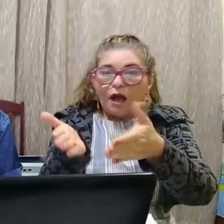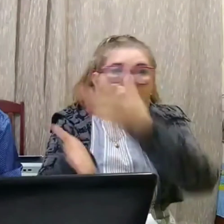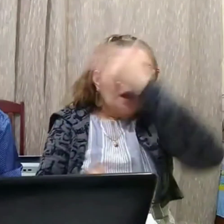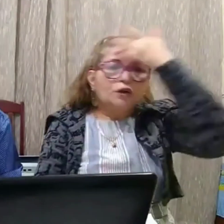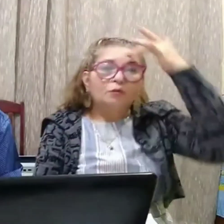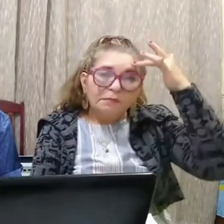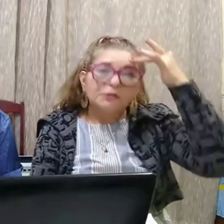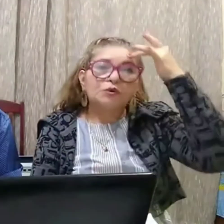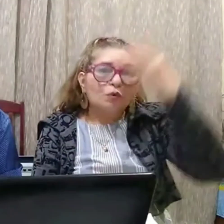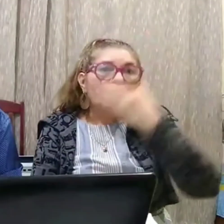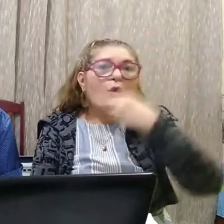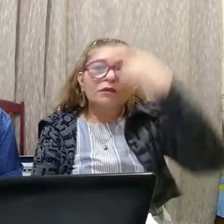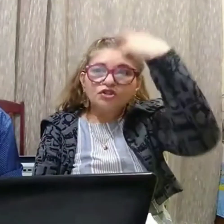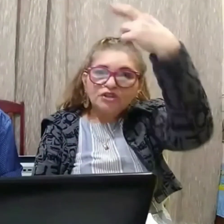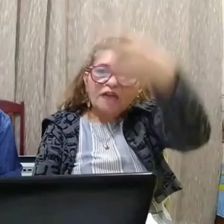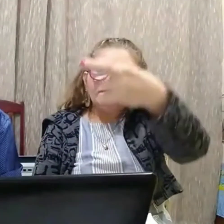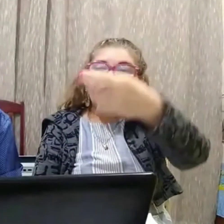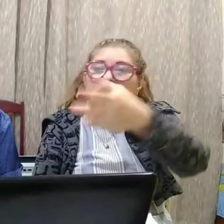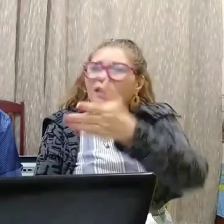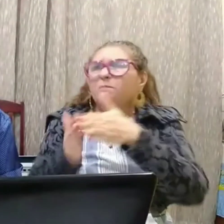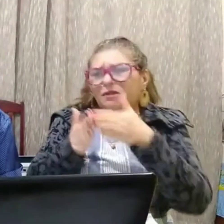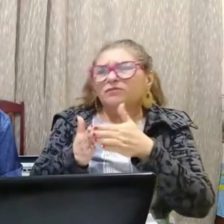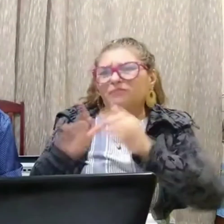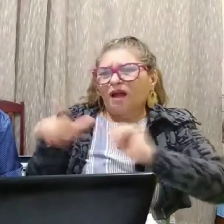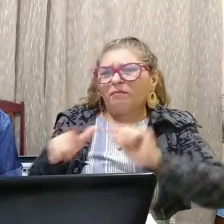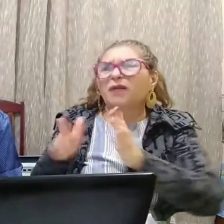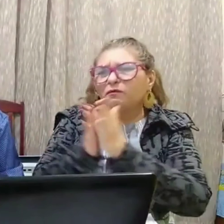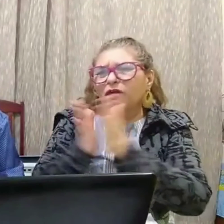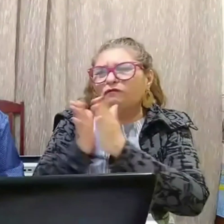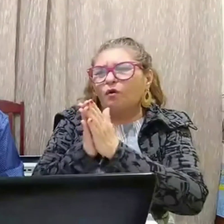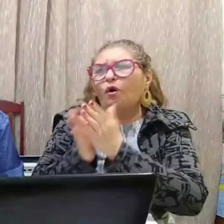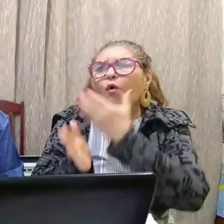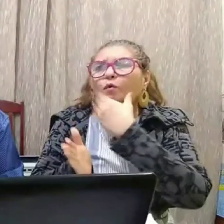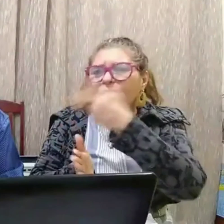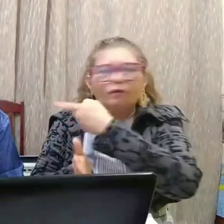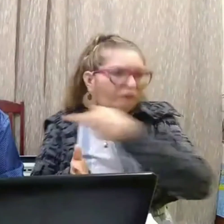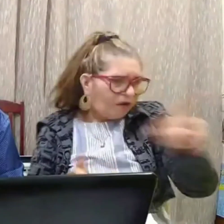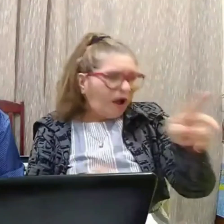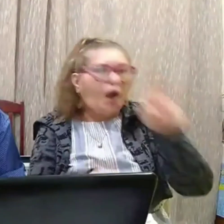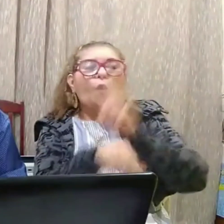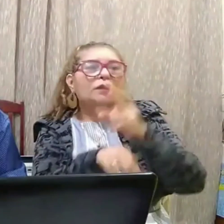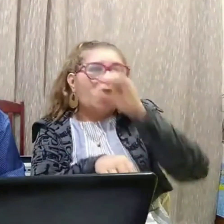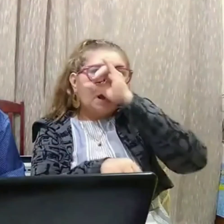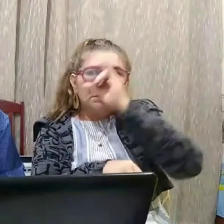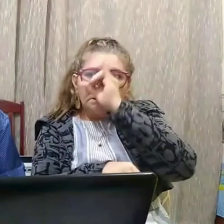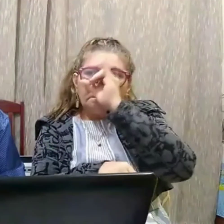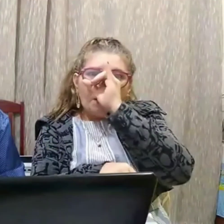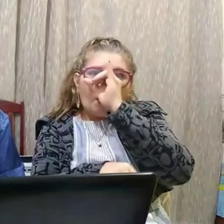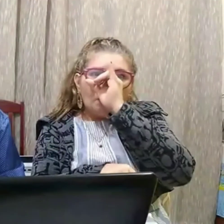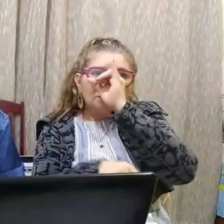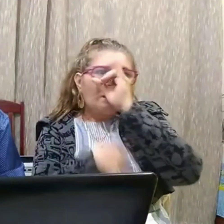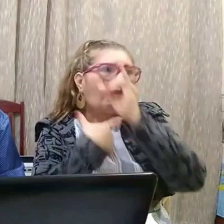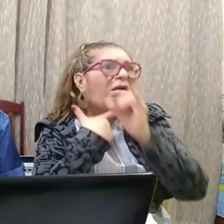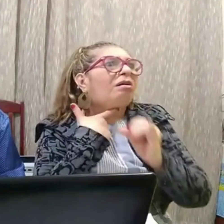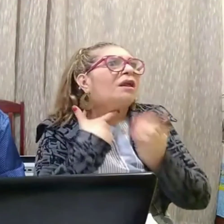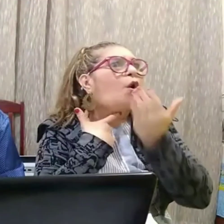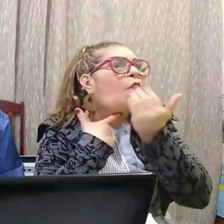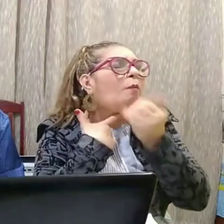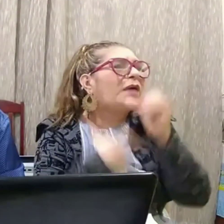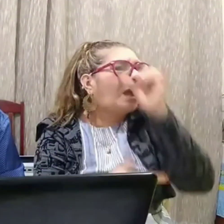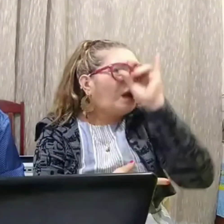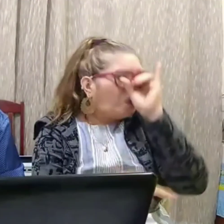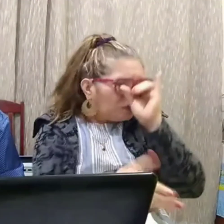daquela terra, e este o mandou para os seus campos a guardar porcos. Ali desejava ele